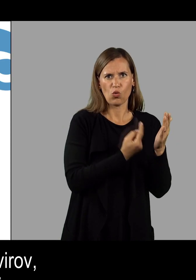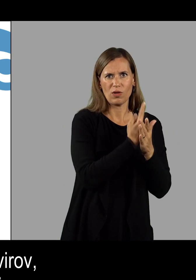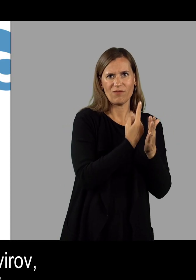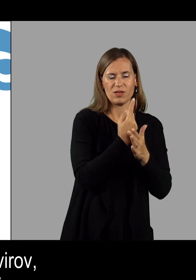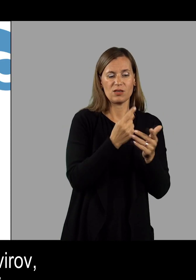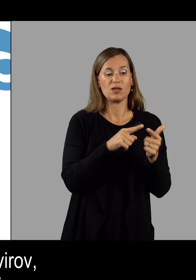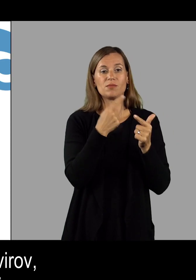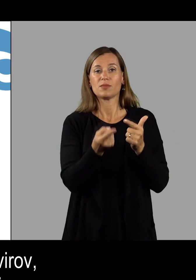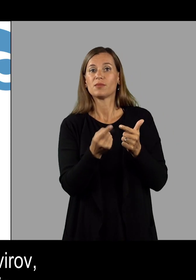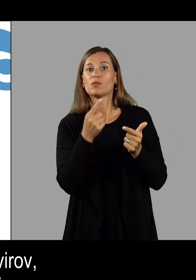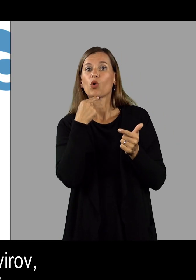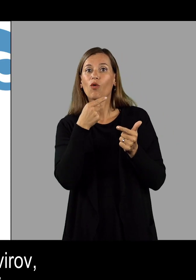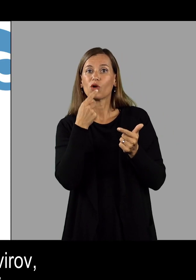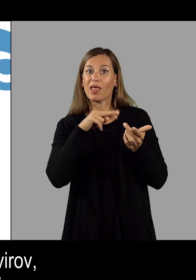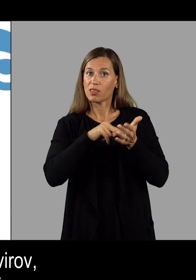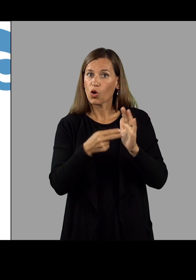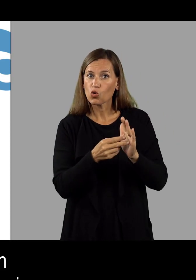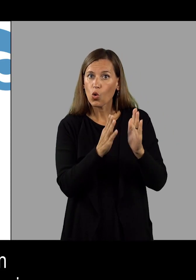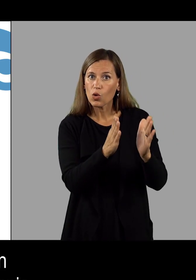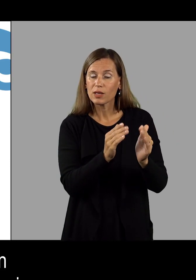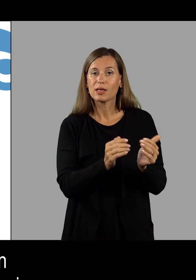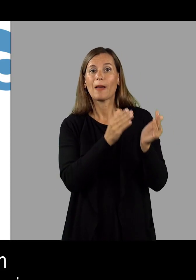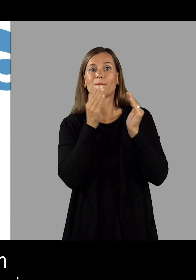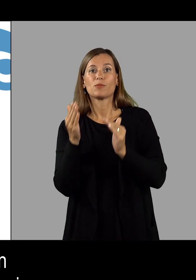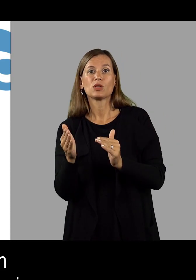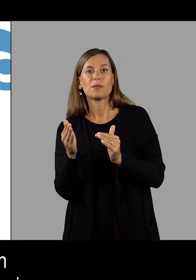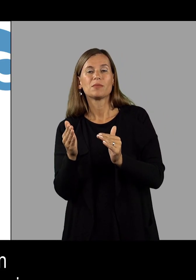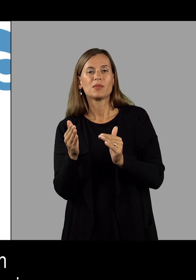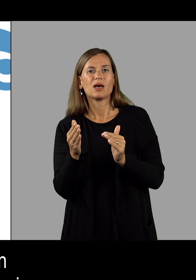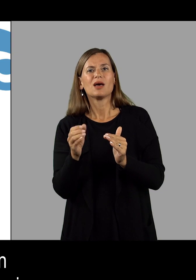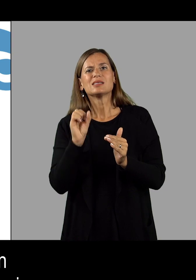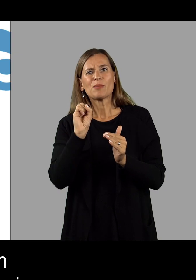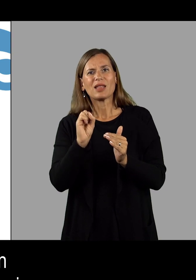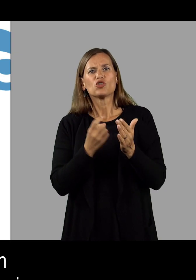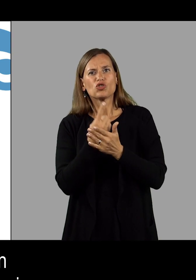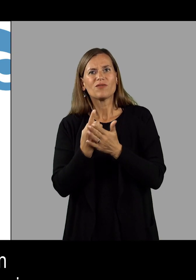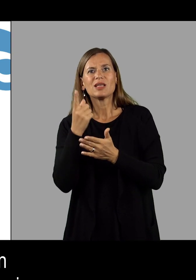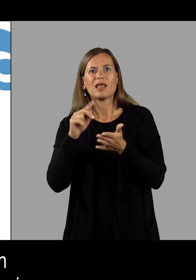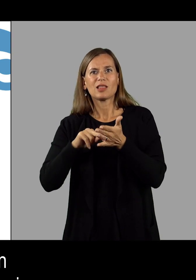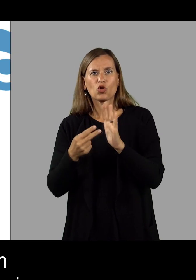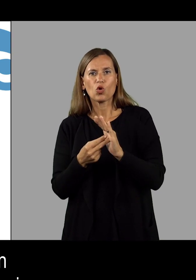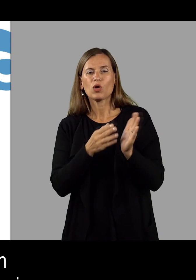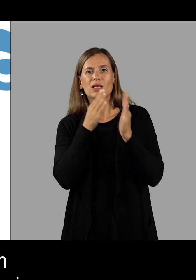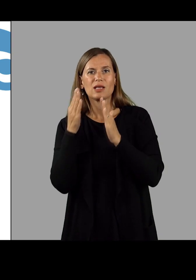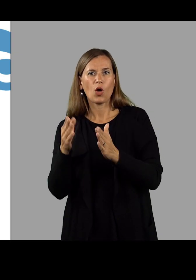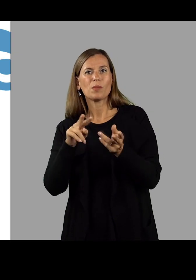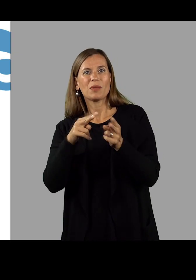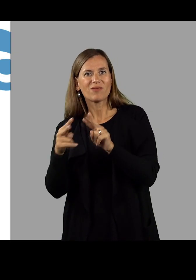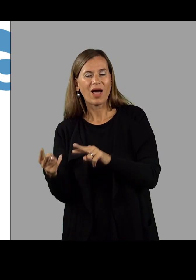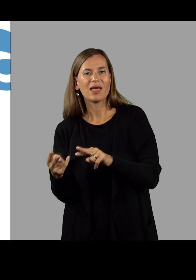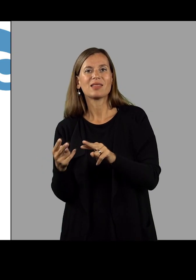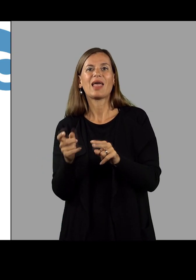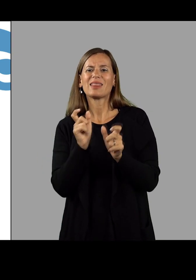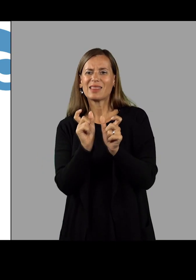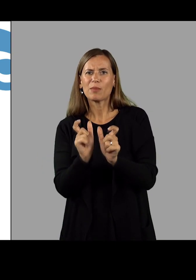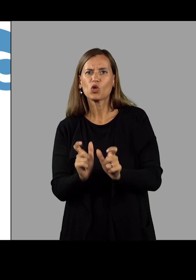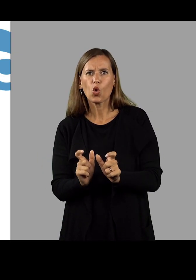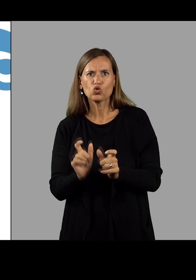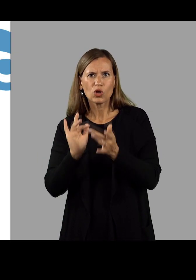Projektni konzorcij je aktivnosti v grobem razdelil na 7 delovnih sklopov. Prvi je vzdrževanje in